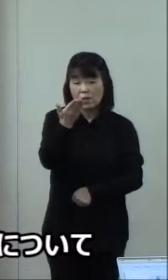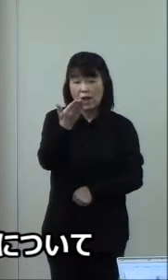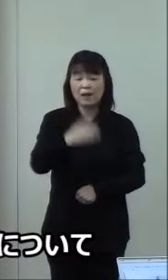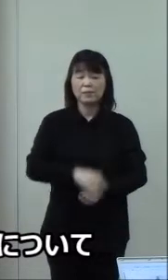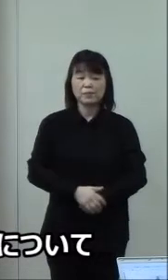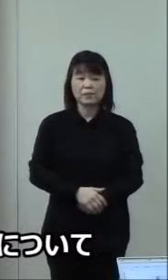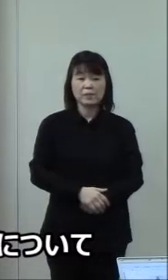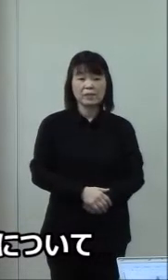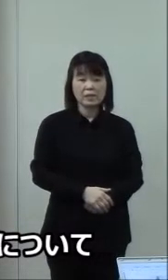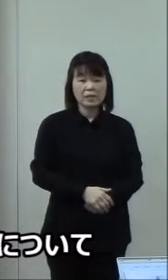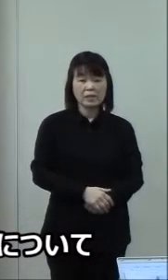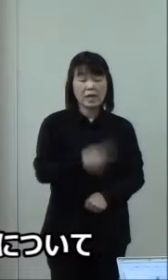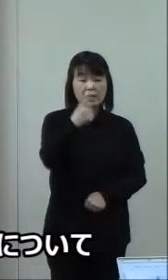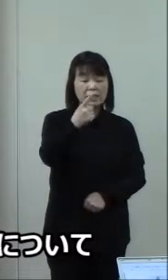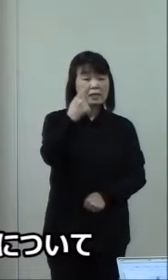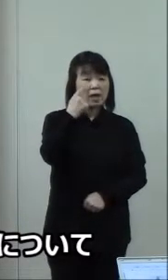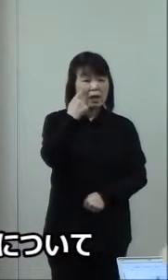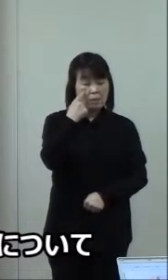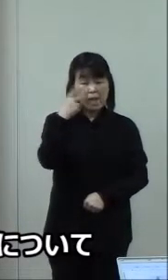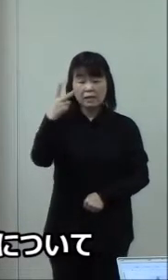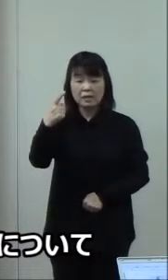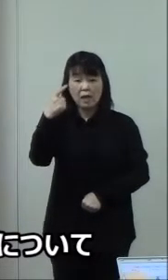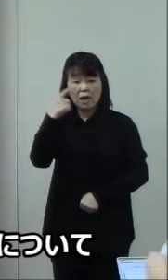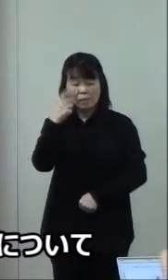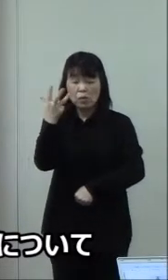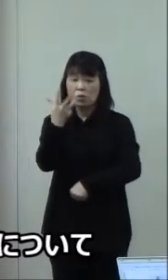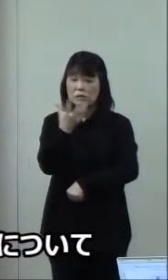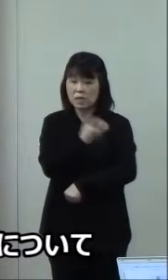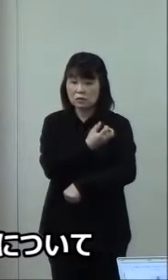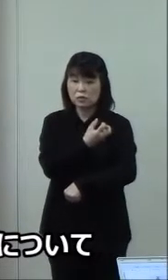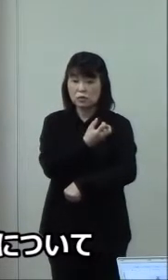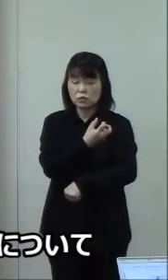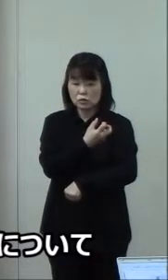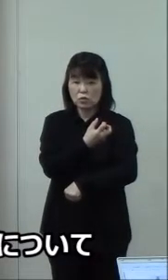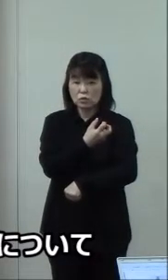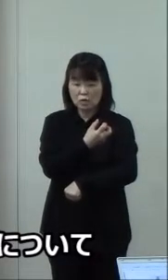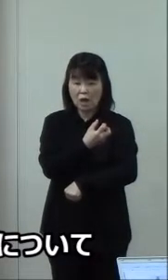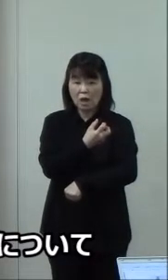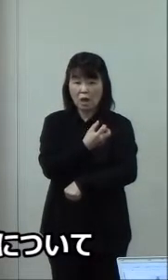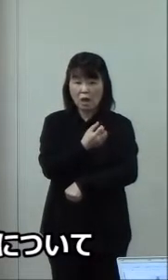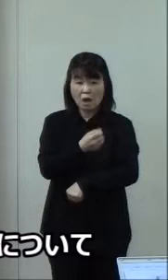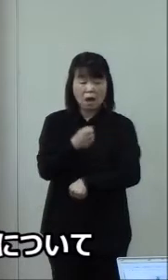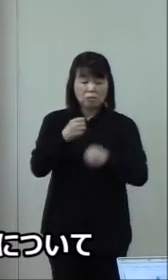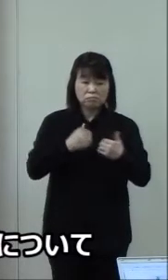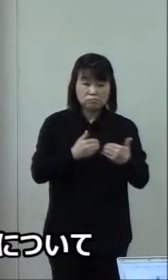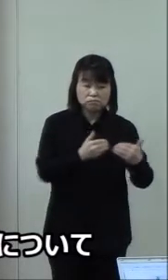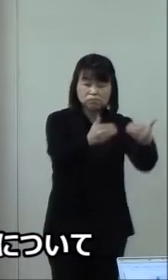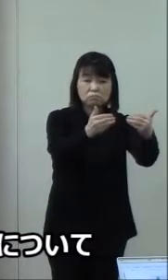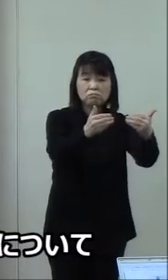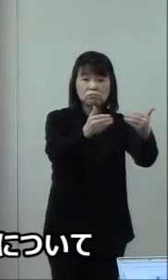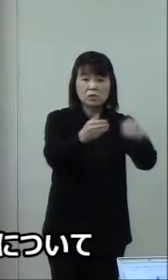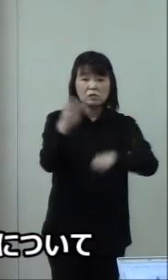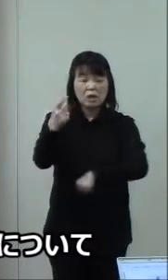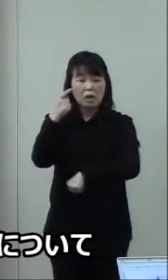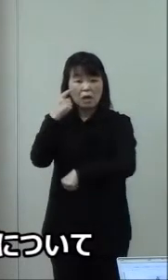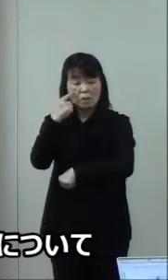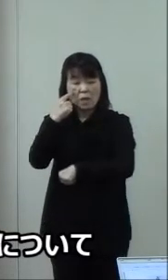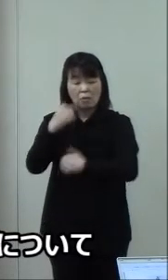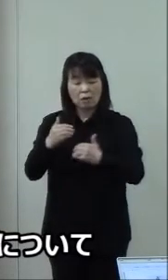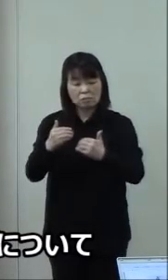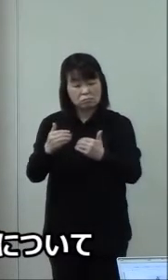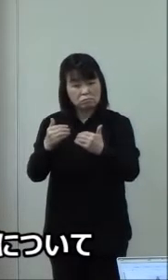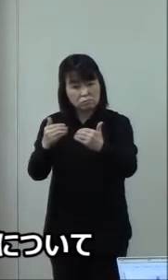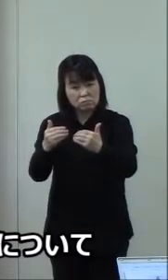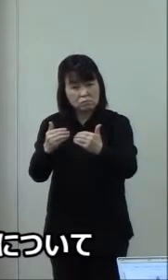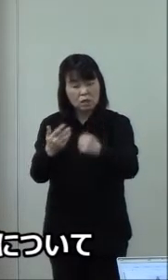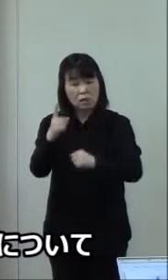1回目と2回目の接種の時のスピード感とこの3回目接種でスピード感が違うとか、そういった